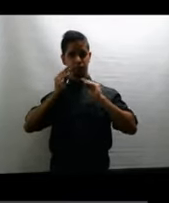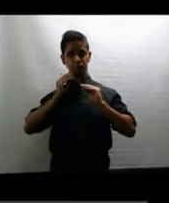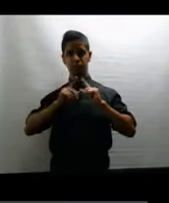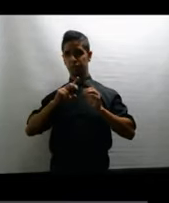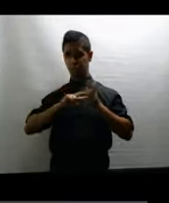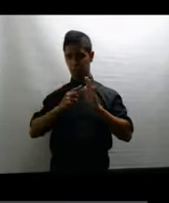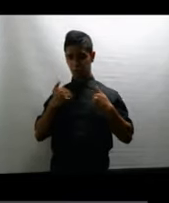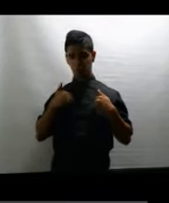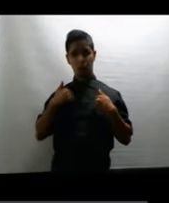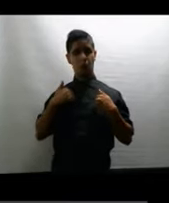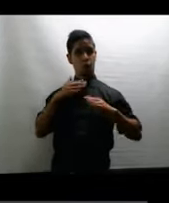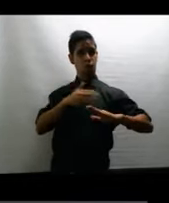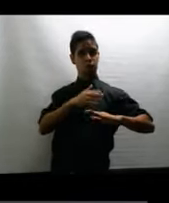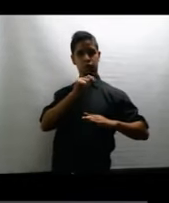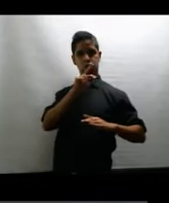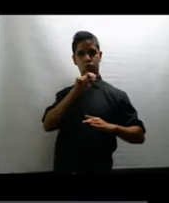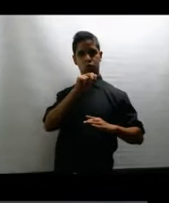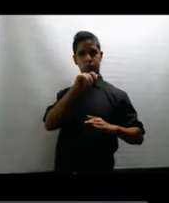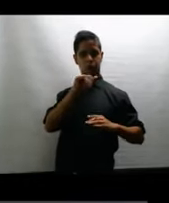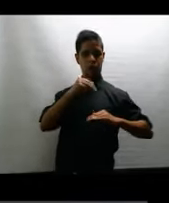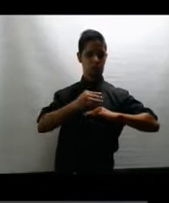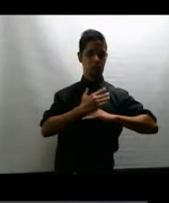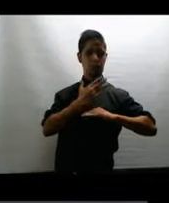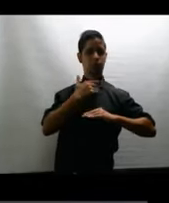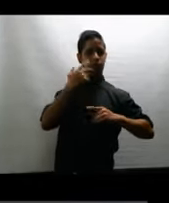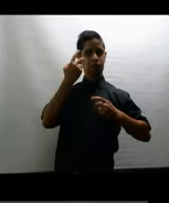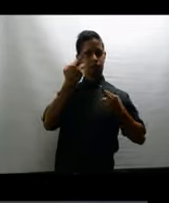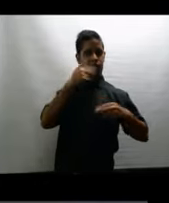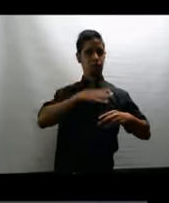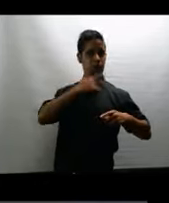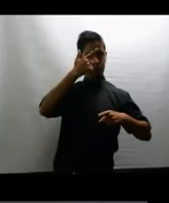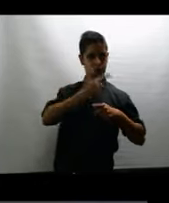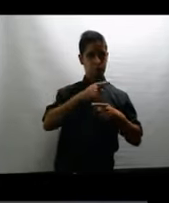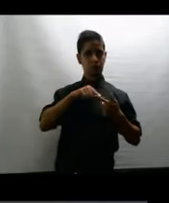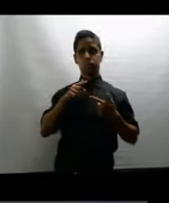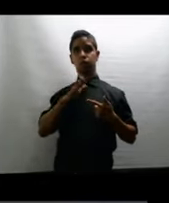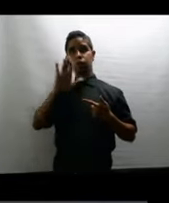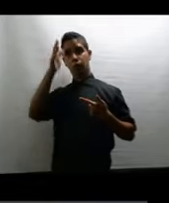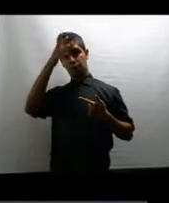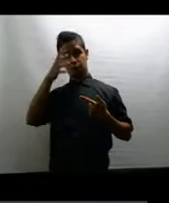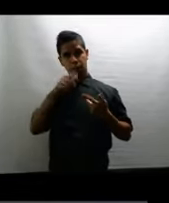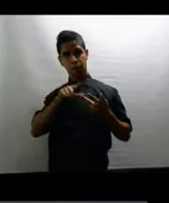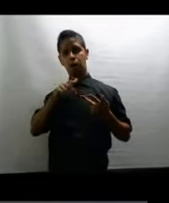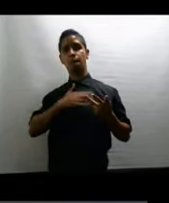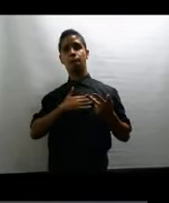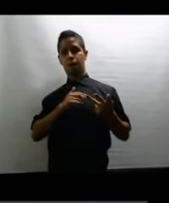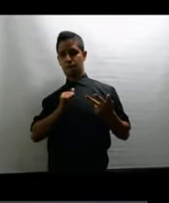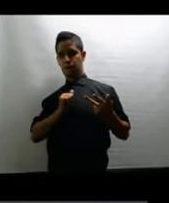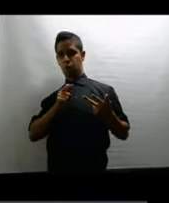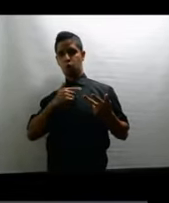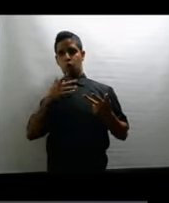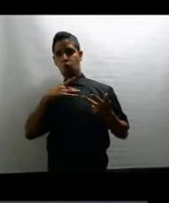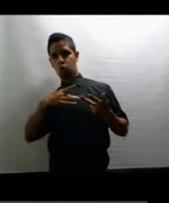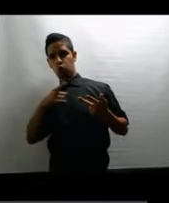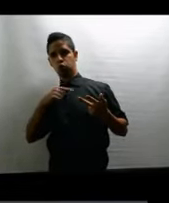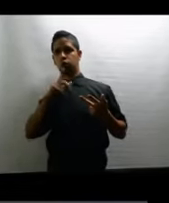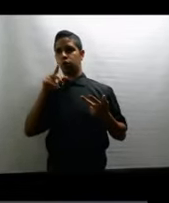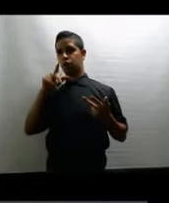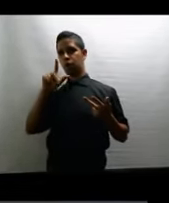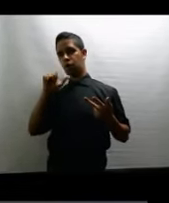música tropical por mi hermano, tenía mis propios gustos particulares, ¿verdad? Que eran La Pandilla y esas cosas también, que tienen canciones muy lindas